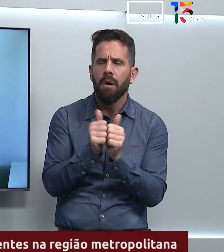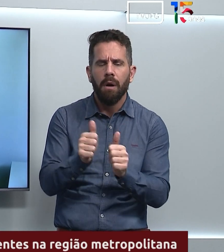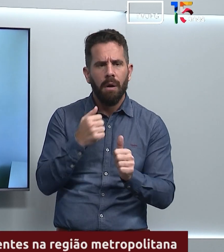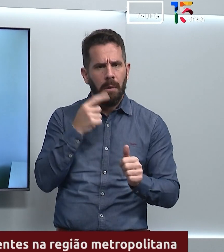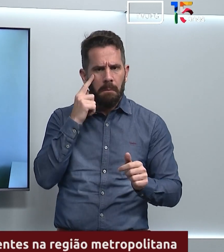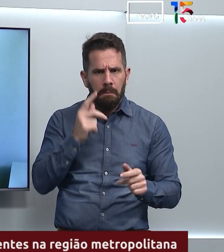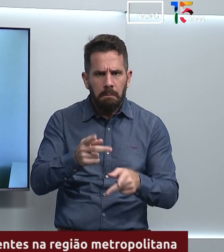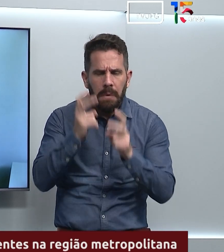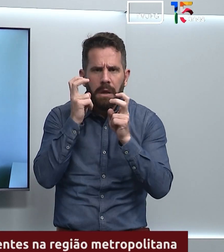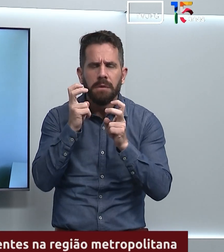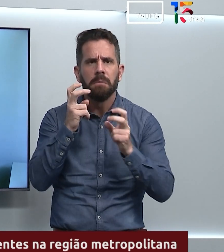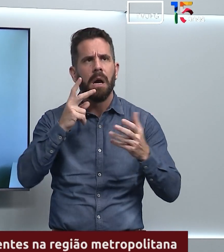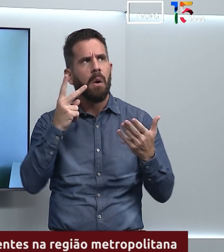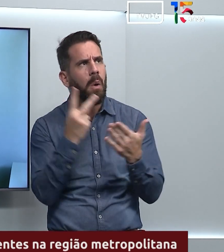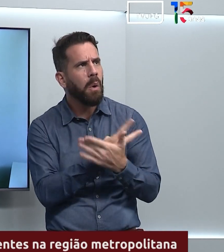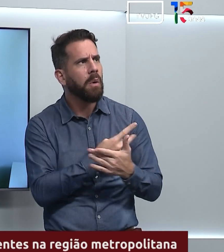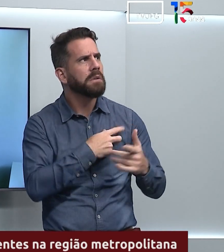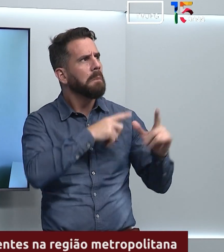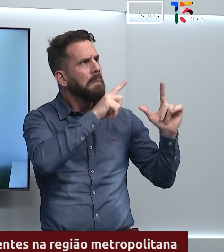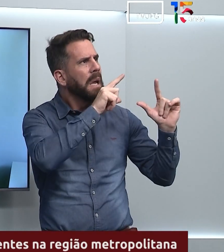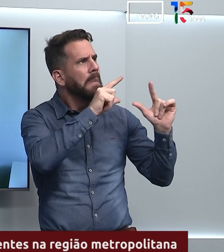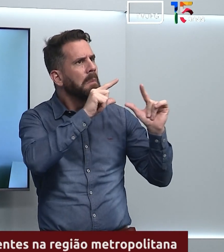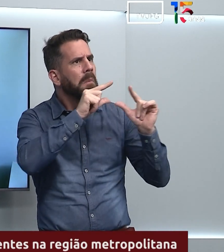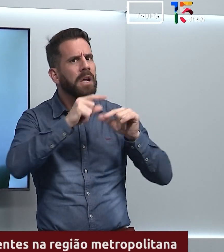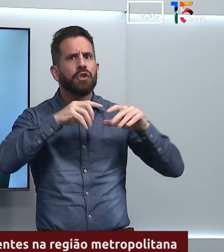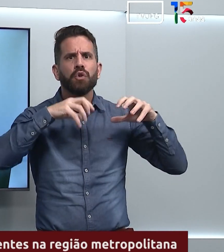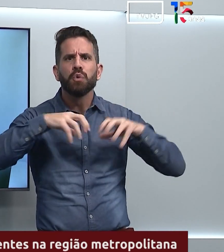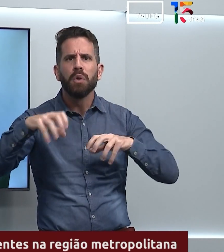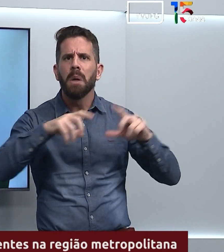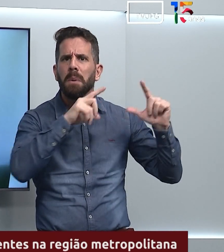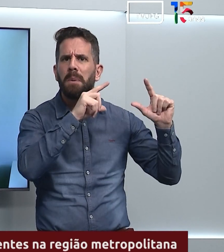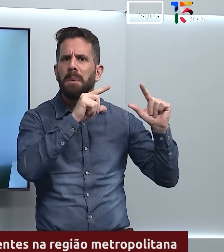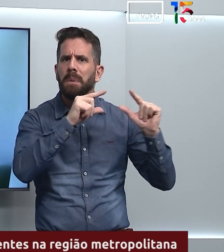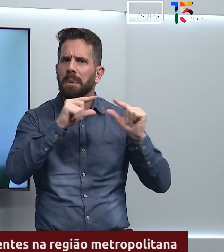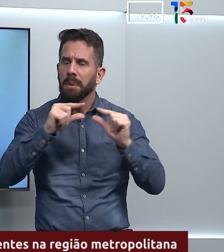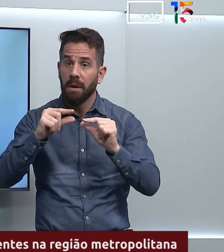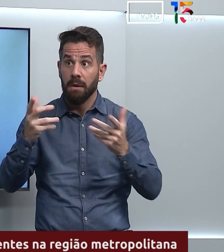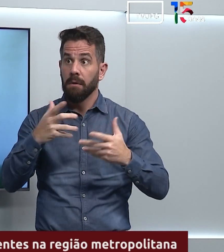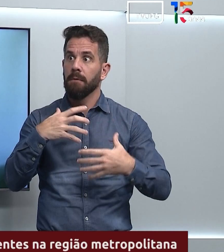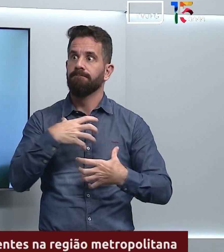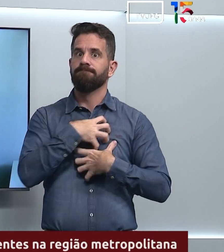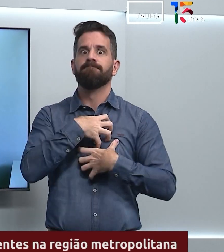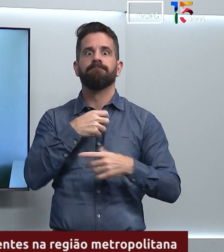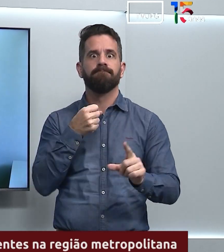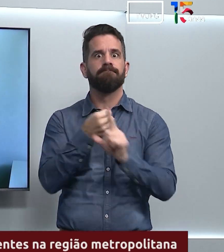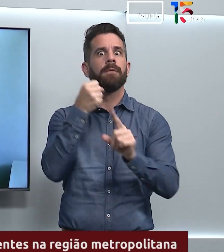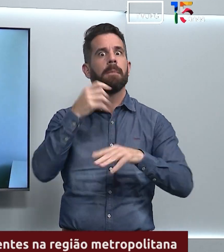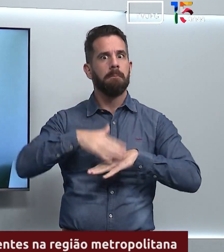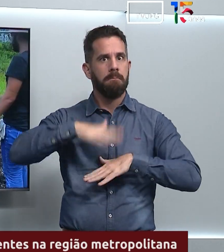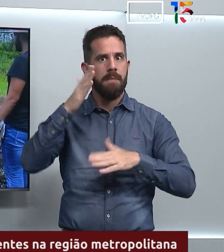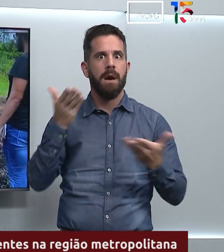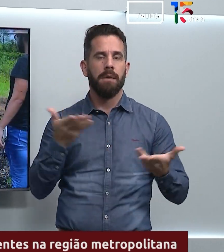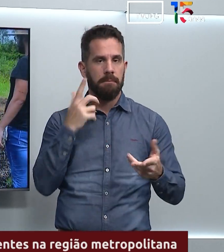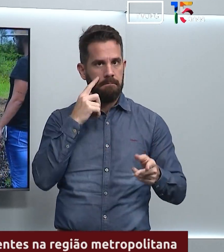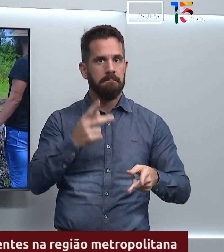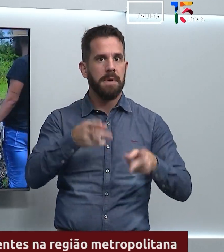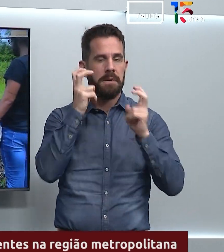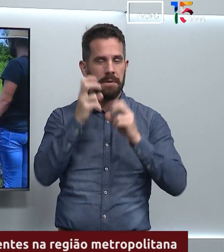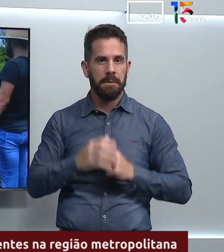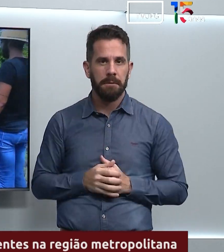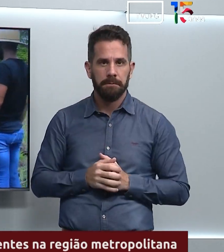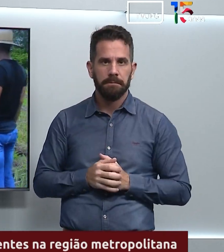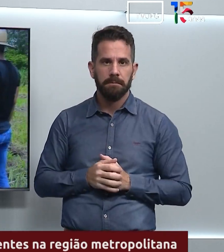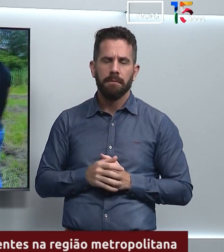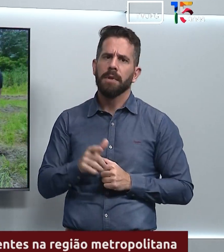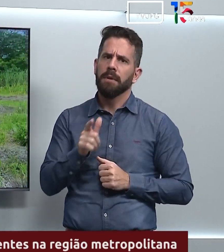e da distribuição das chuvas, esses problemas acabam se acentuando cada vez mais. É o que nós estamos percebendo nos dias atuais. E para